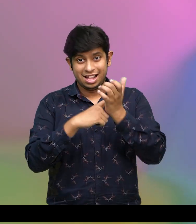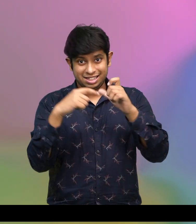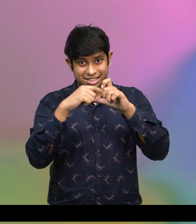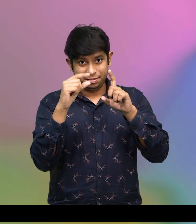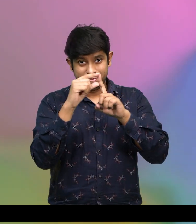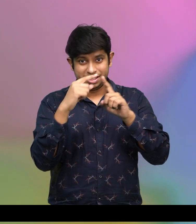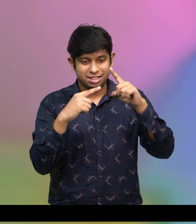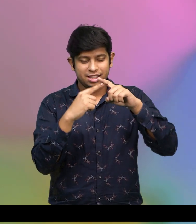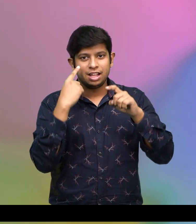రెప్టిలియా.